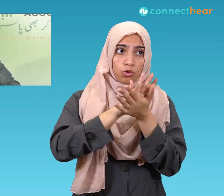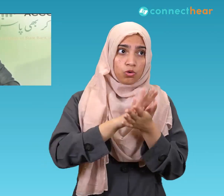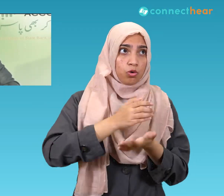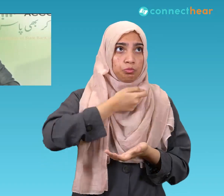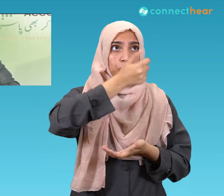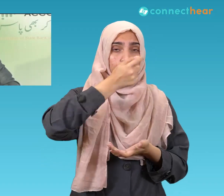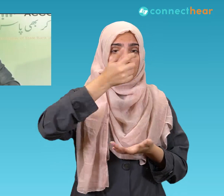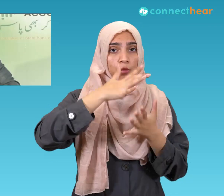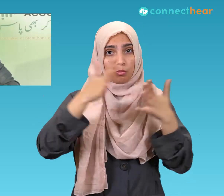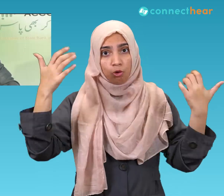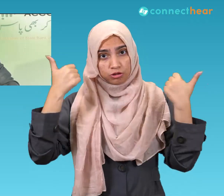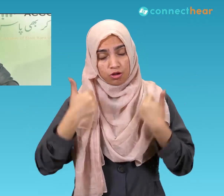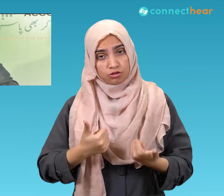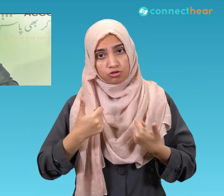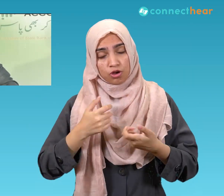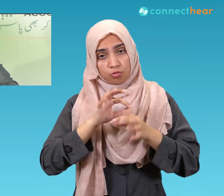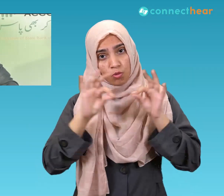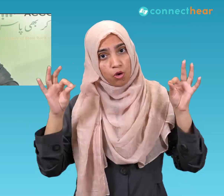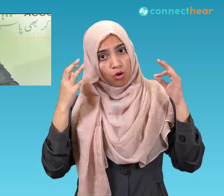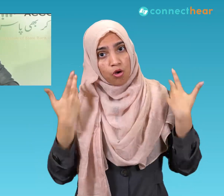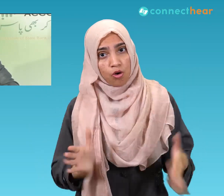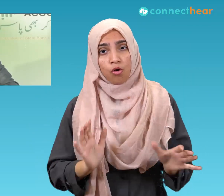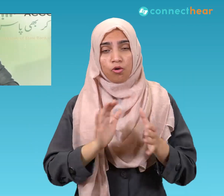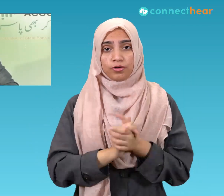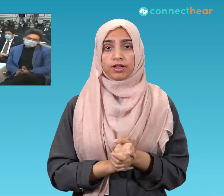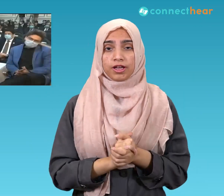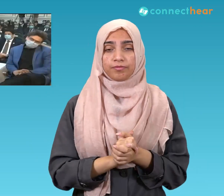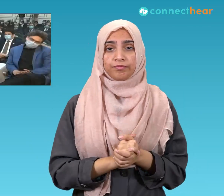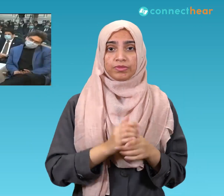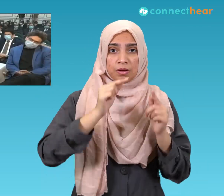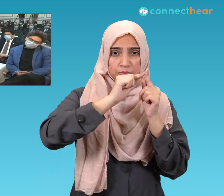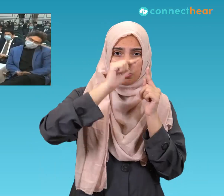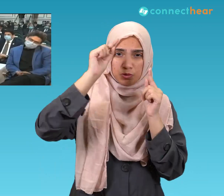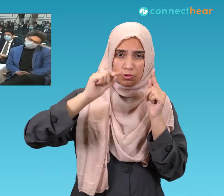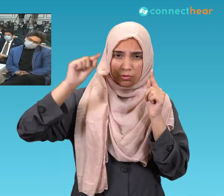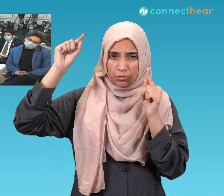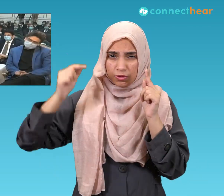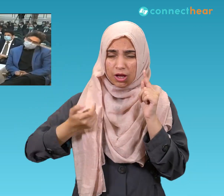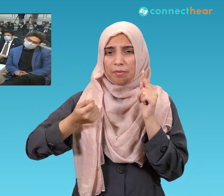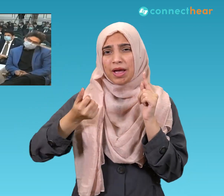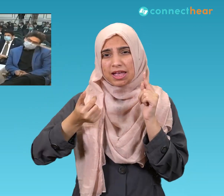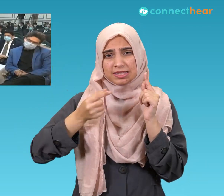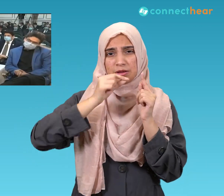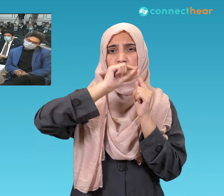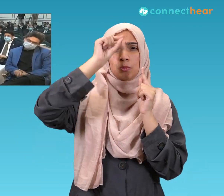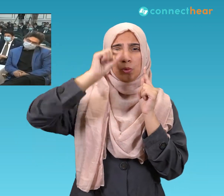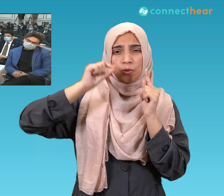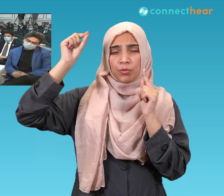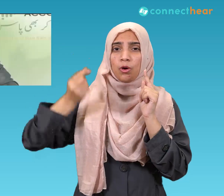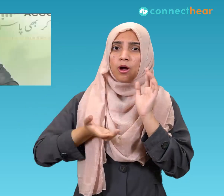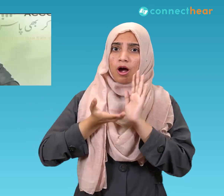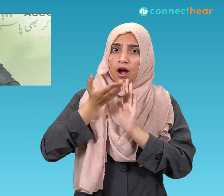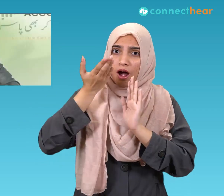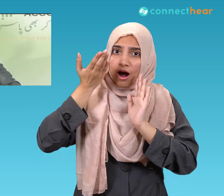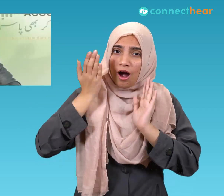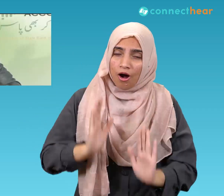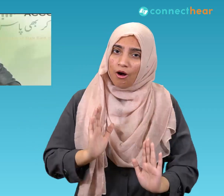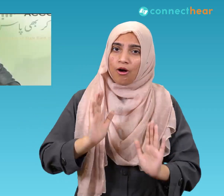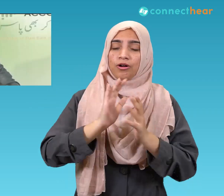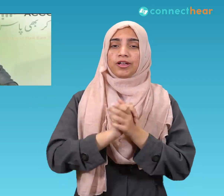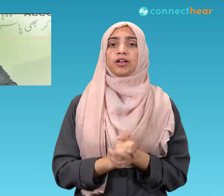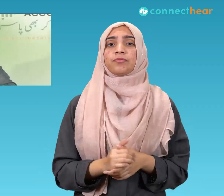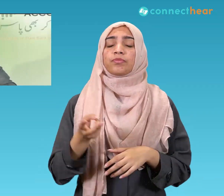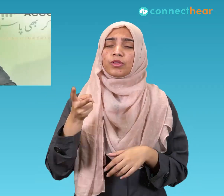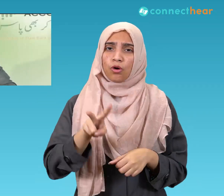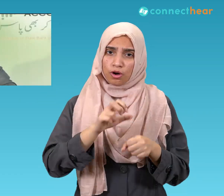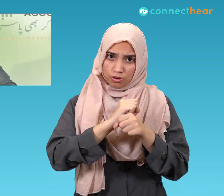باوجود سارے جو ہمارے اکنامک انڈیکیٹرز ہیں وہ پازیٹیو ہو گئے ہیں. یہ کوئی بھی نہیں ایکسپیکٹ کر. اور اس کے علاوہ کرونا کا چیلنج